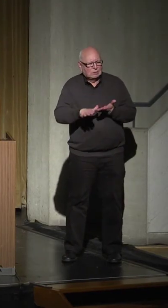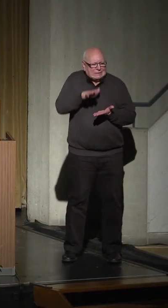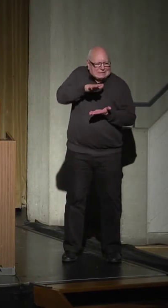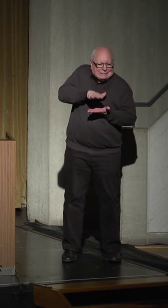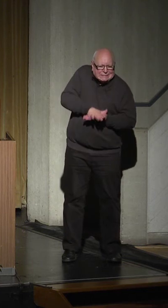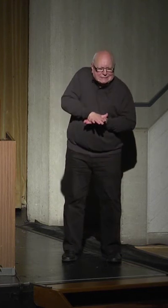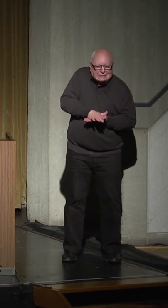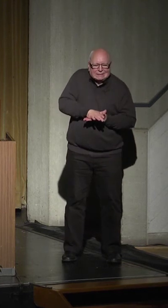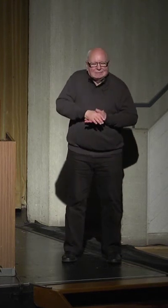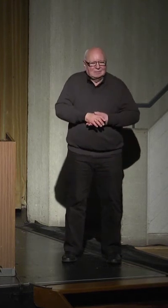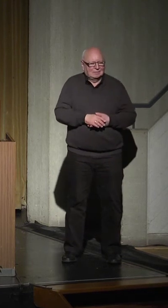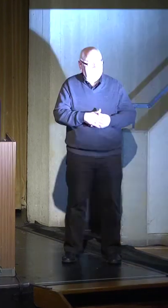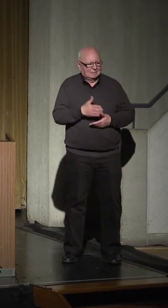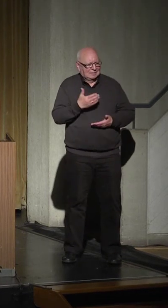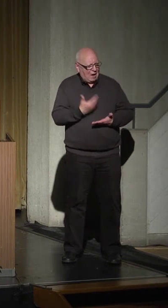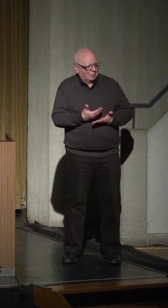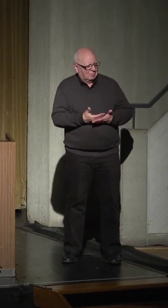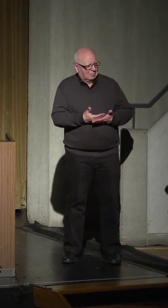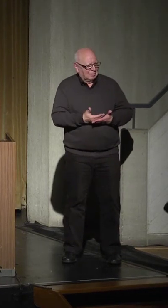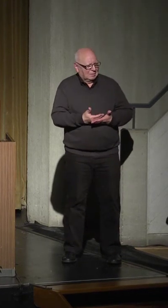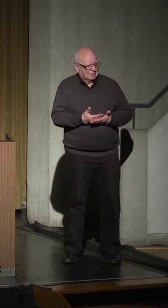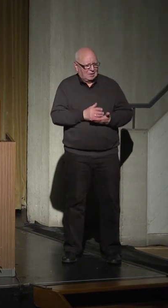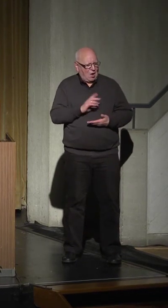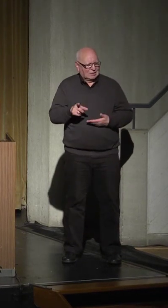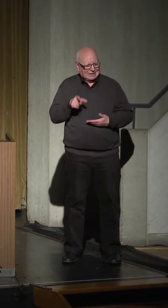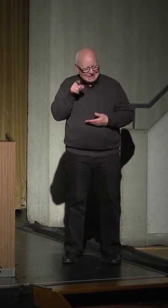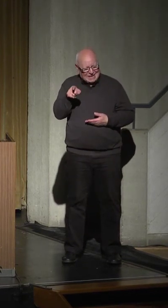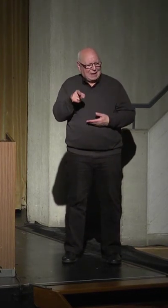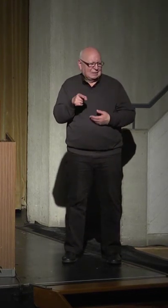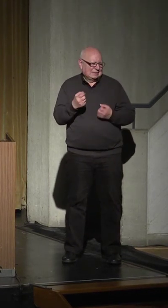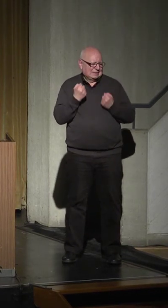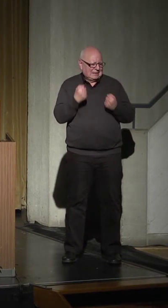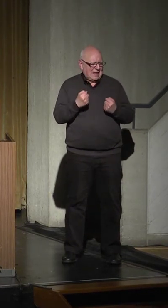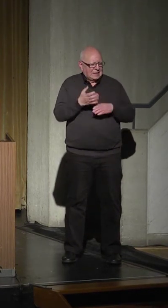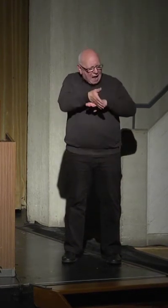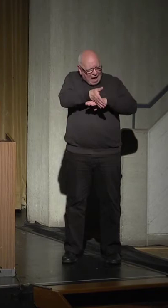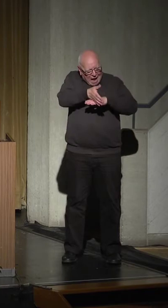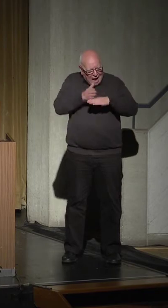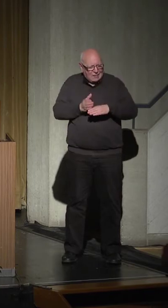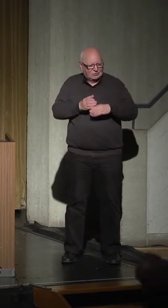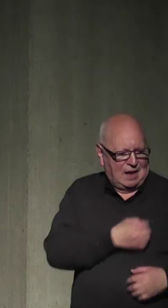habe. Darum gehört ihr mit Sicherheit die Hälfte der Lippenrose.